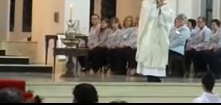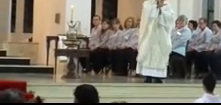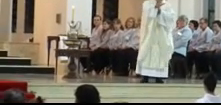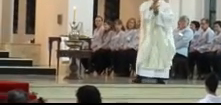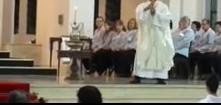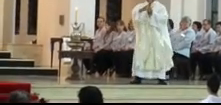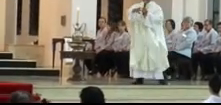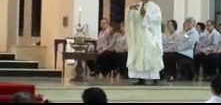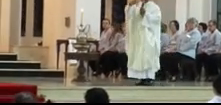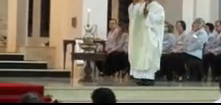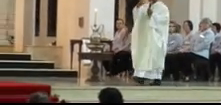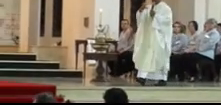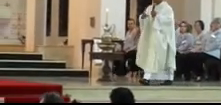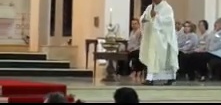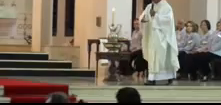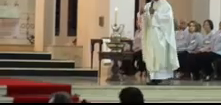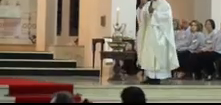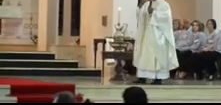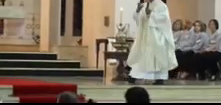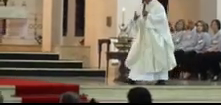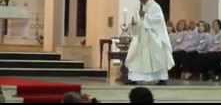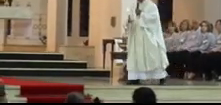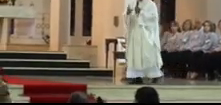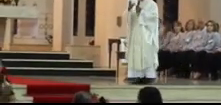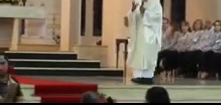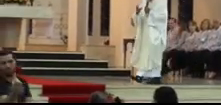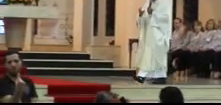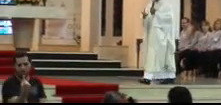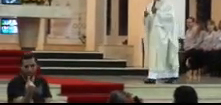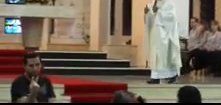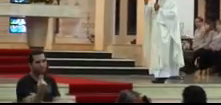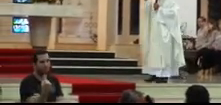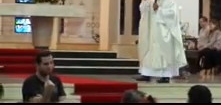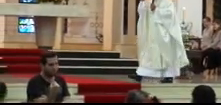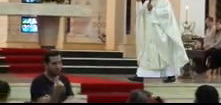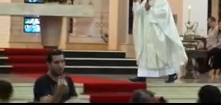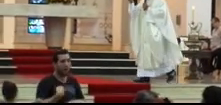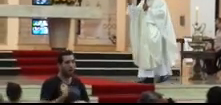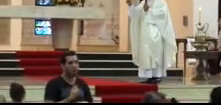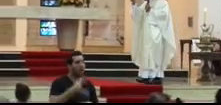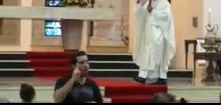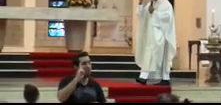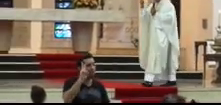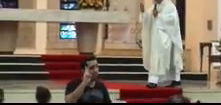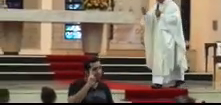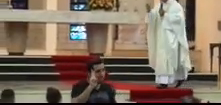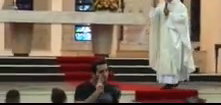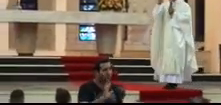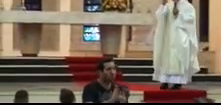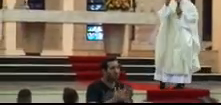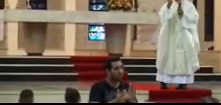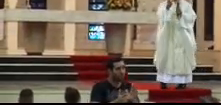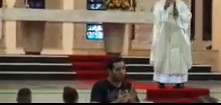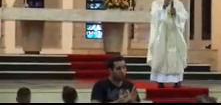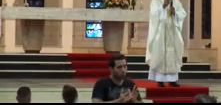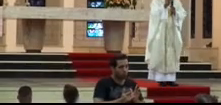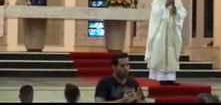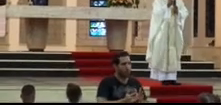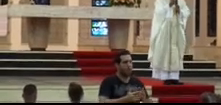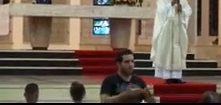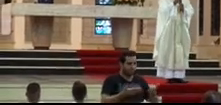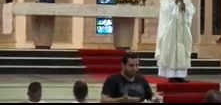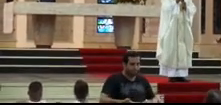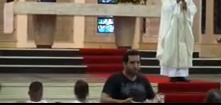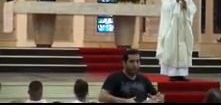nós tudo aquilo que Jesus fez por amor a cada um de nós: paixão, morte e